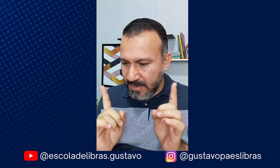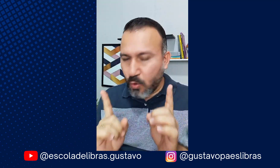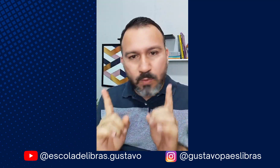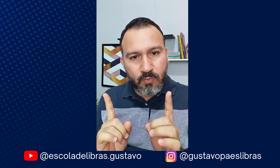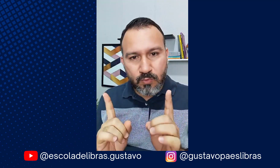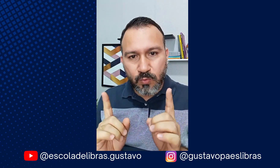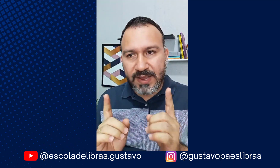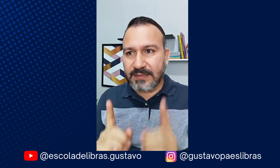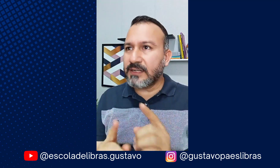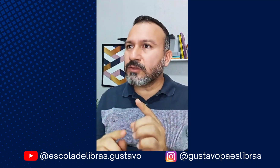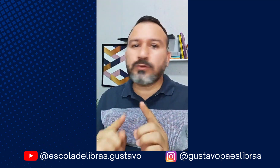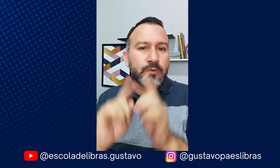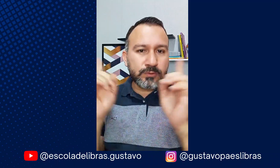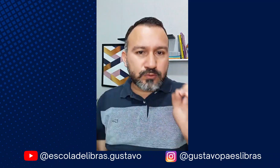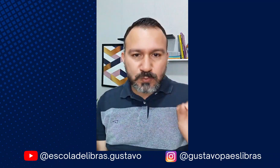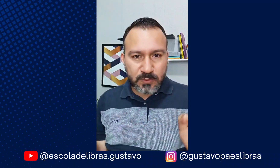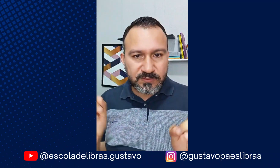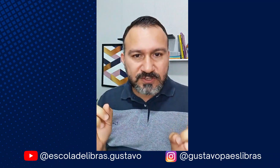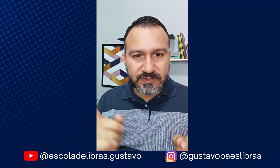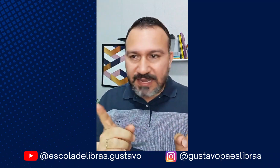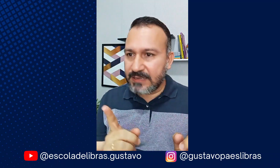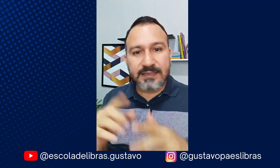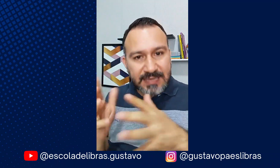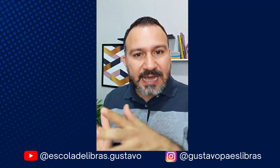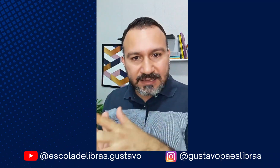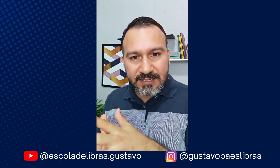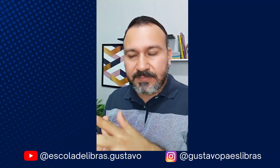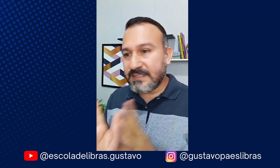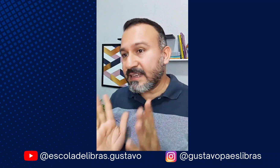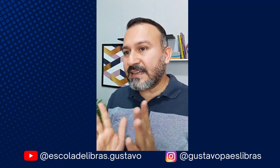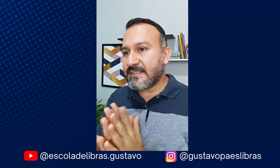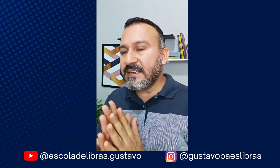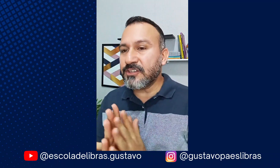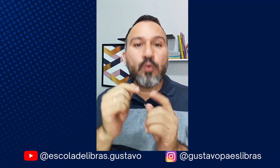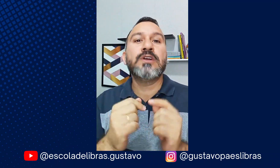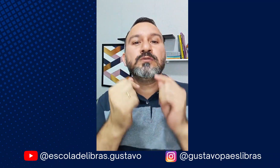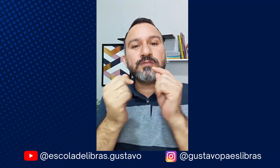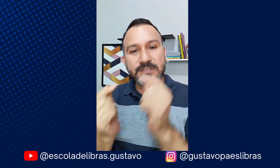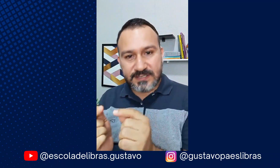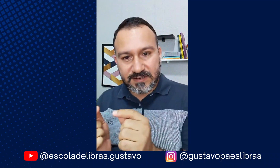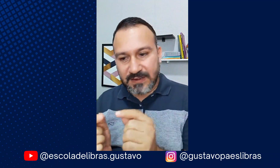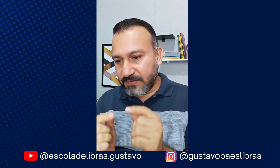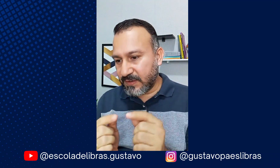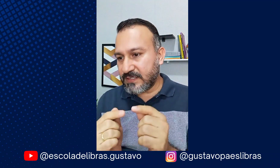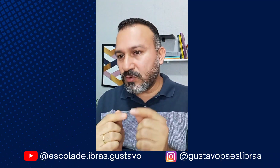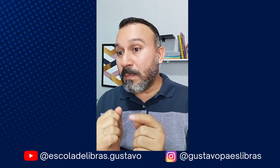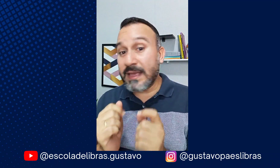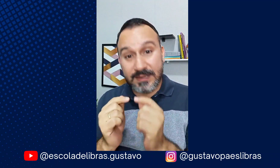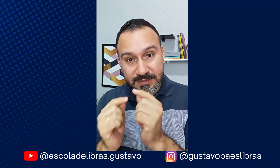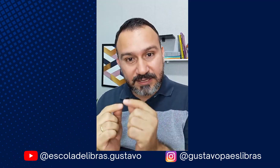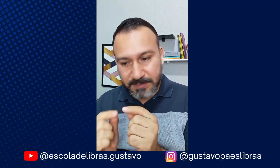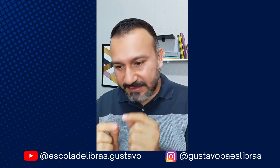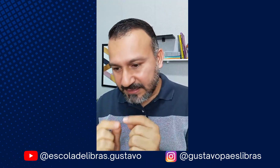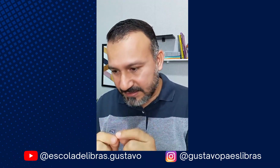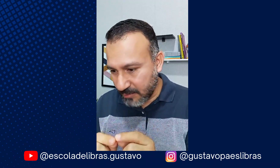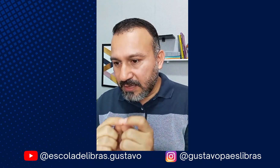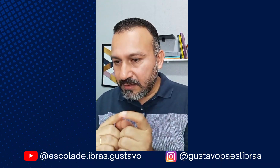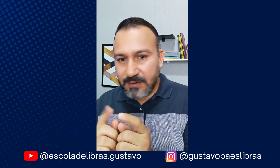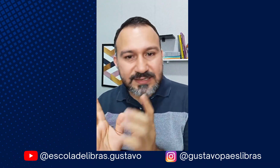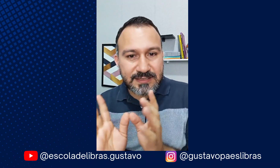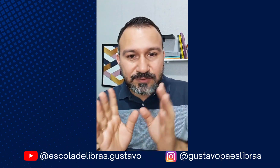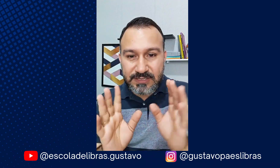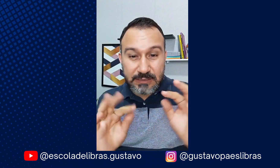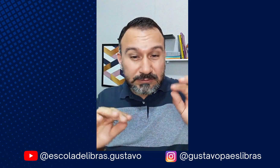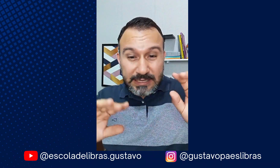comum entre todos os profissionais da área da Libras, que é a seguinte: quando você vai fazer uma interpretação